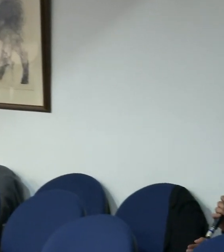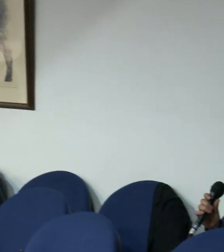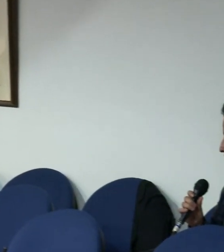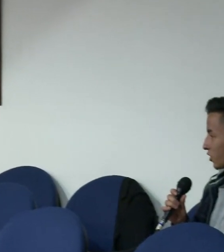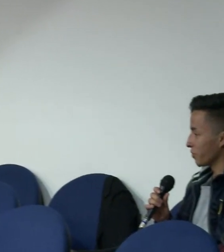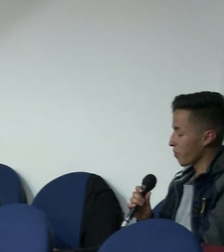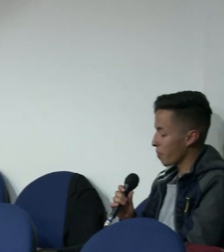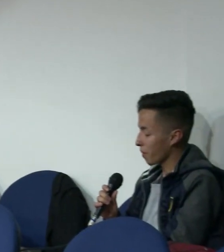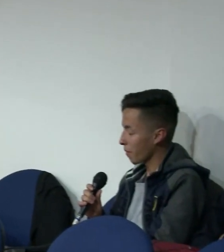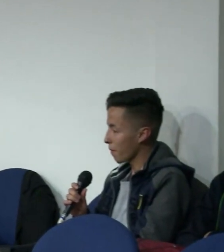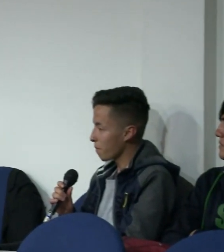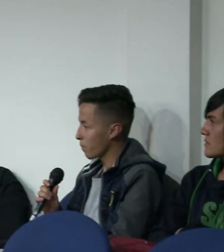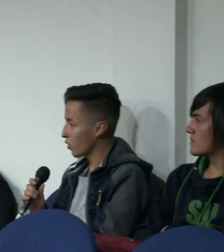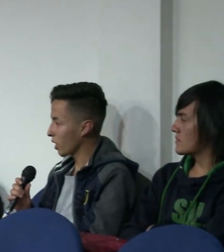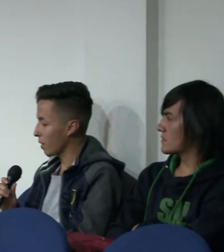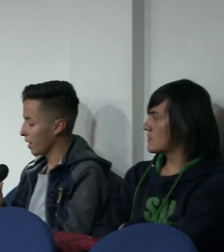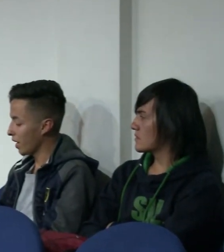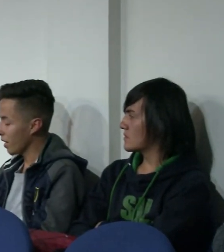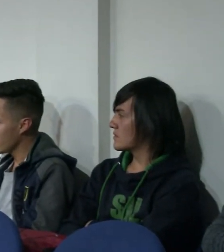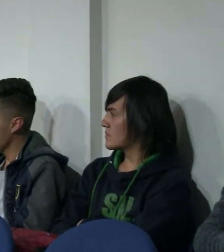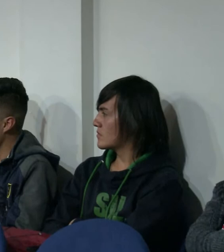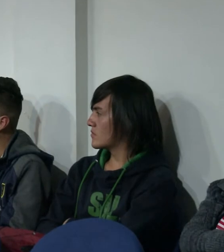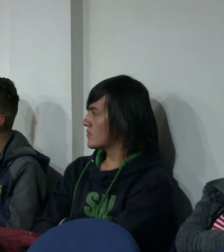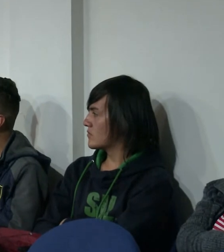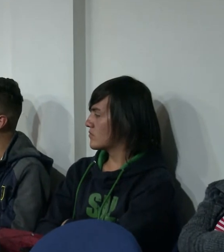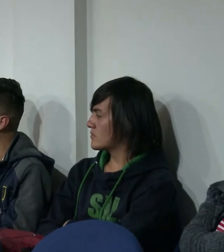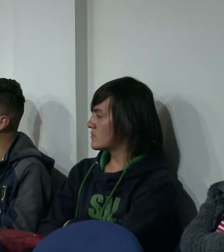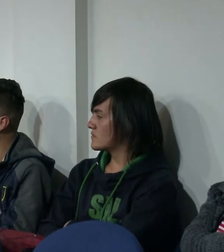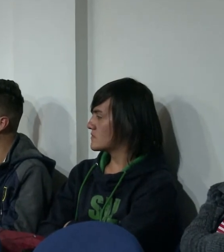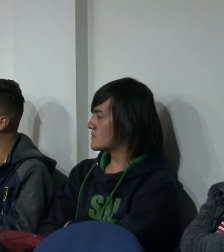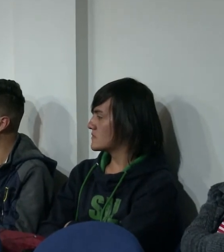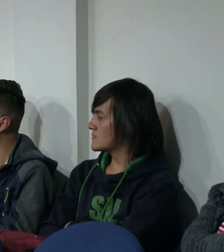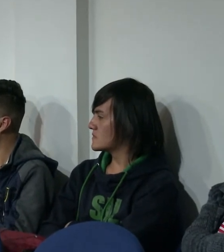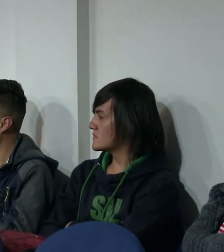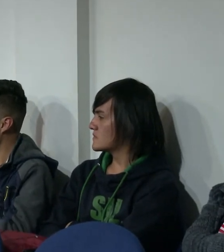la cosmovisión. Pero de qué manera obviaron,